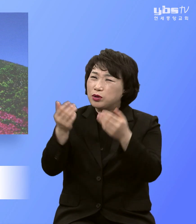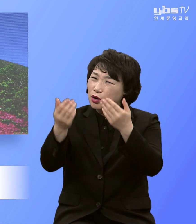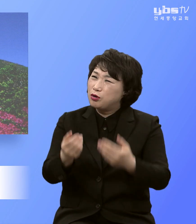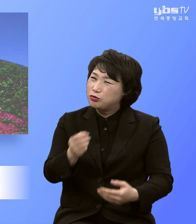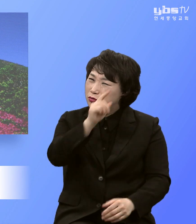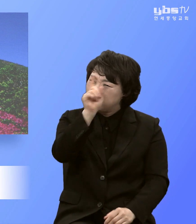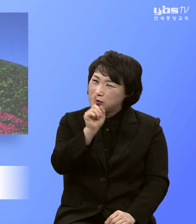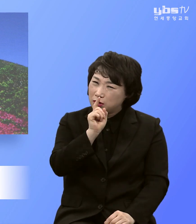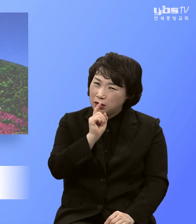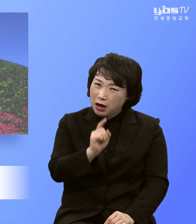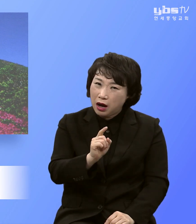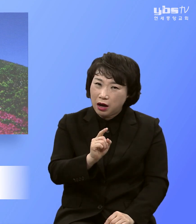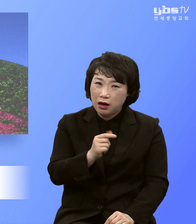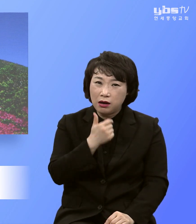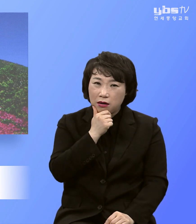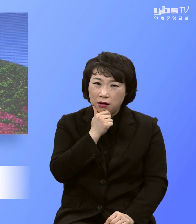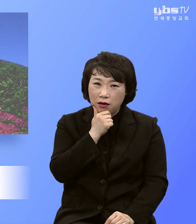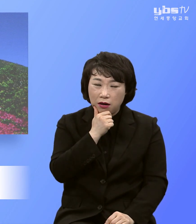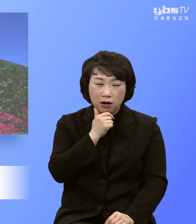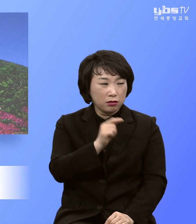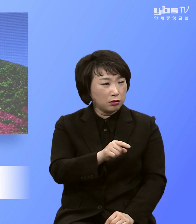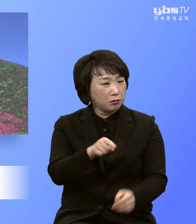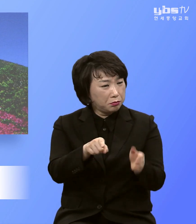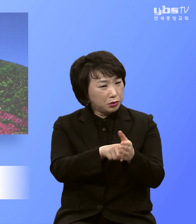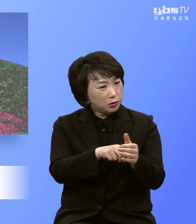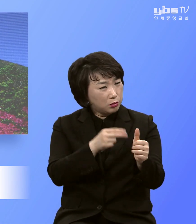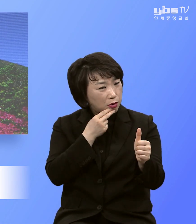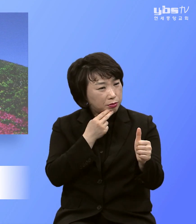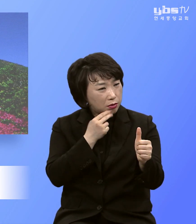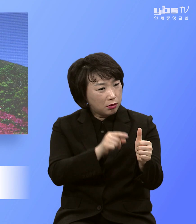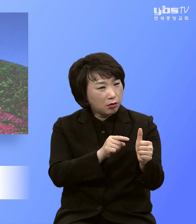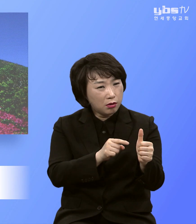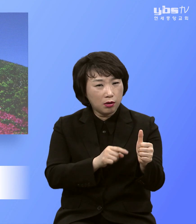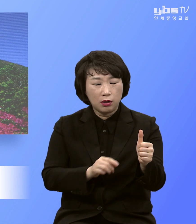고쳐주실라나. 근데 영 믿어지질 않아.